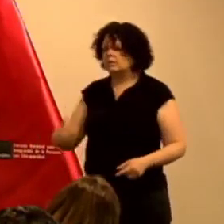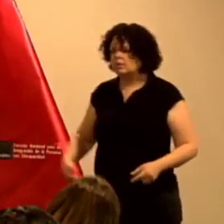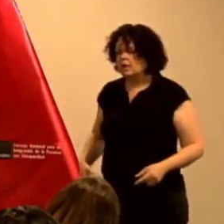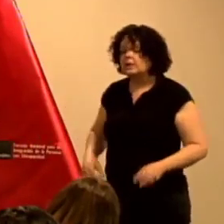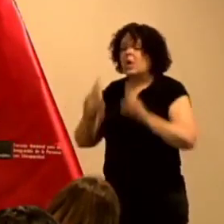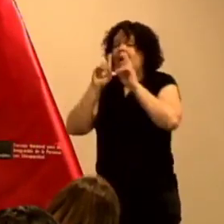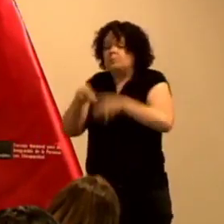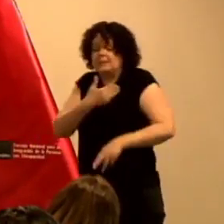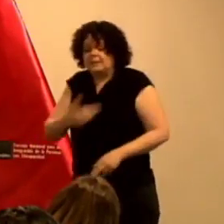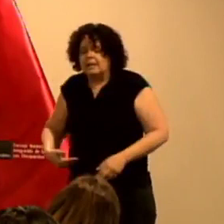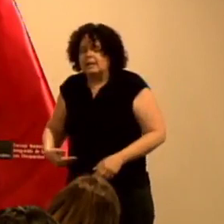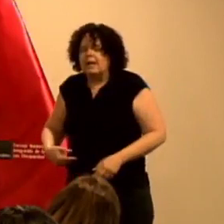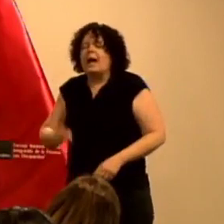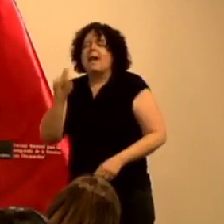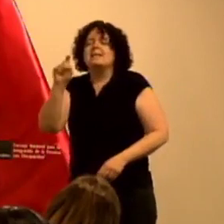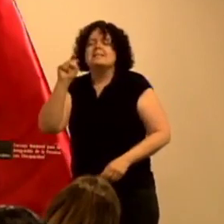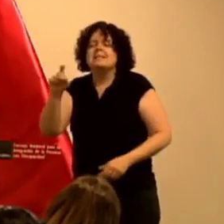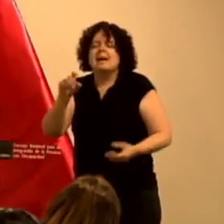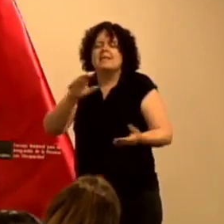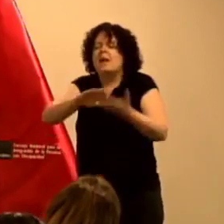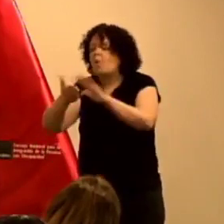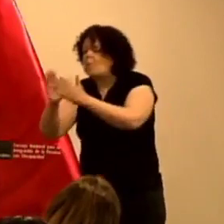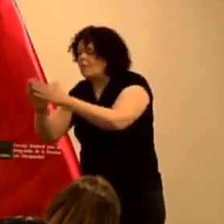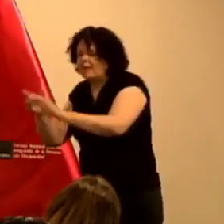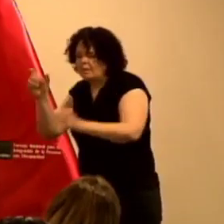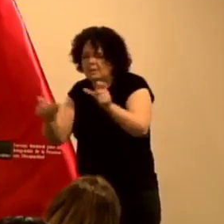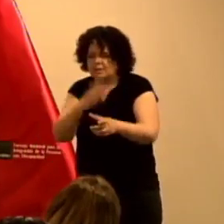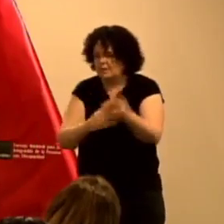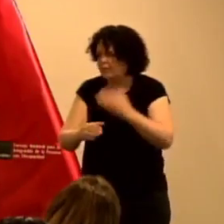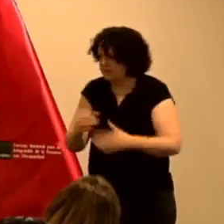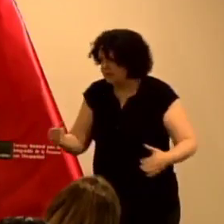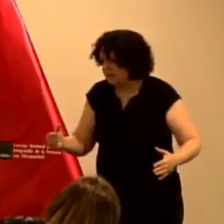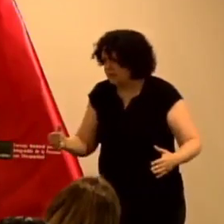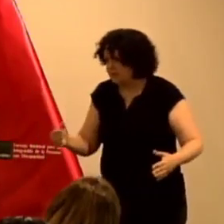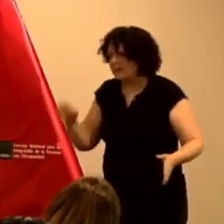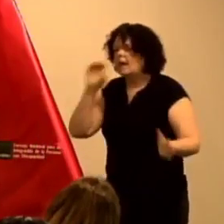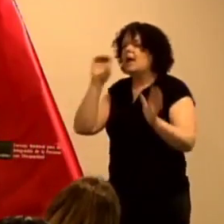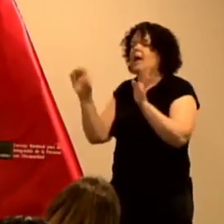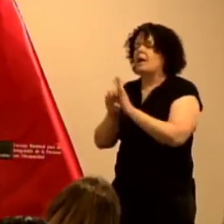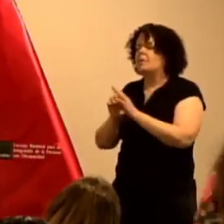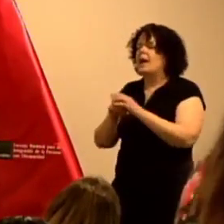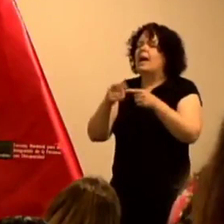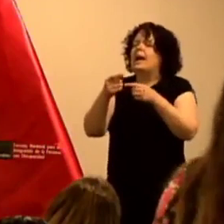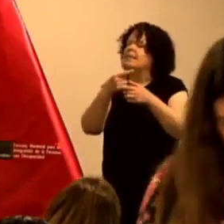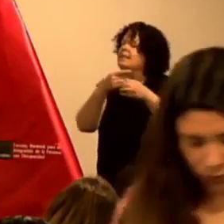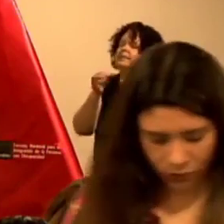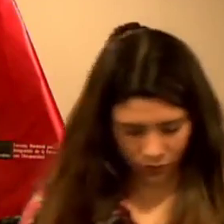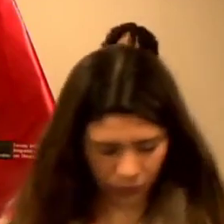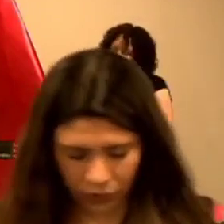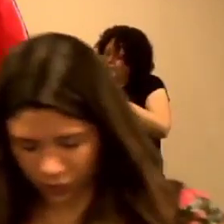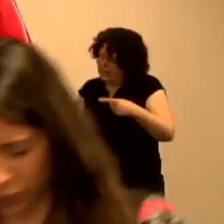respuestas del Estado a las necesidades que tiene la población y para ello, como ejemplo también, hay múltiples políticas públicas, fue la creación